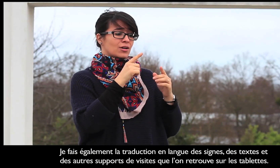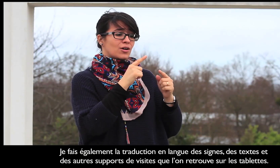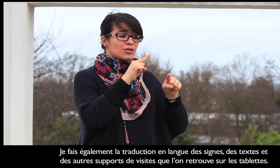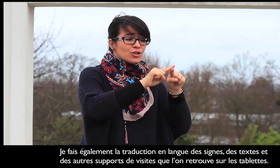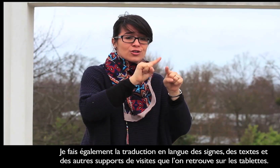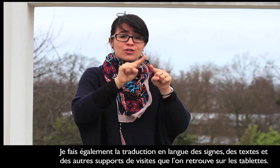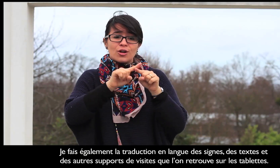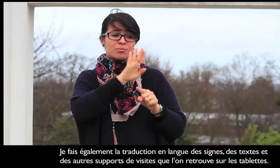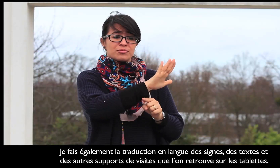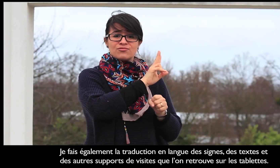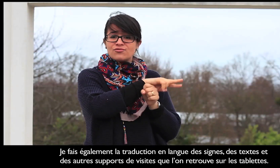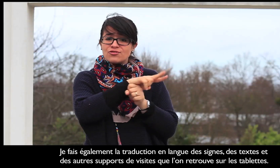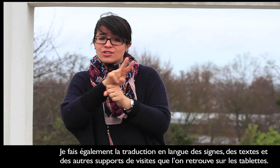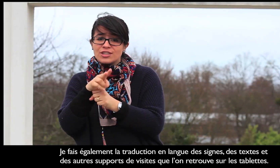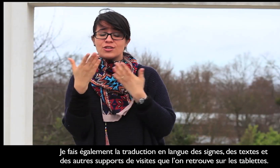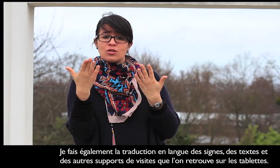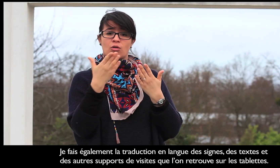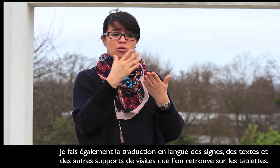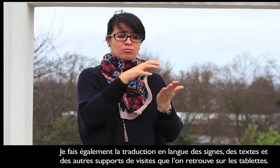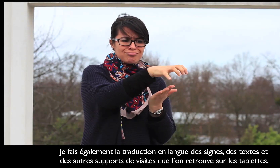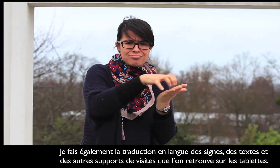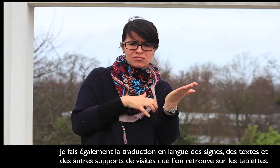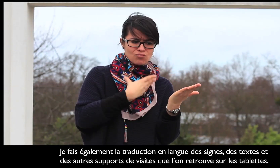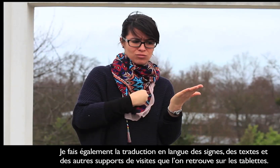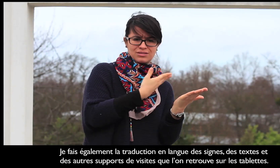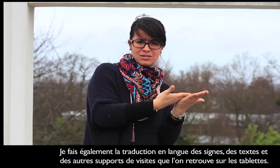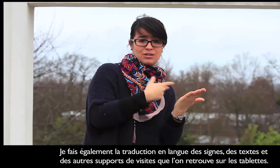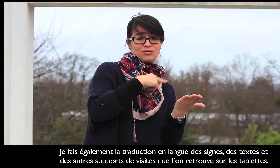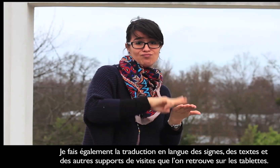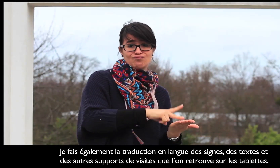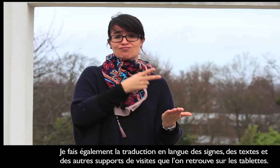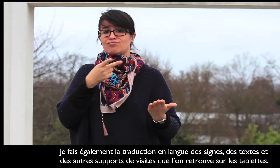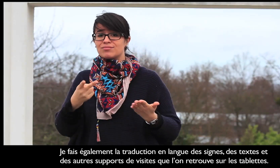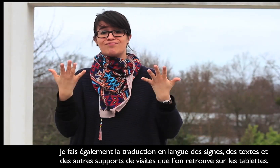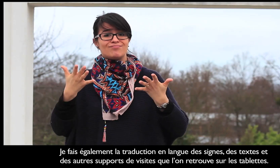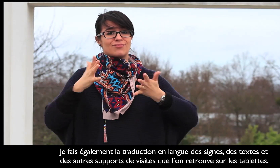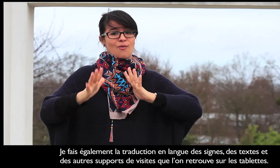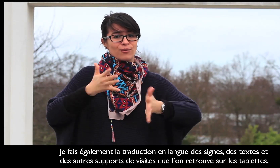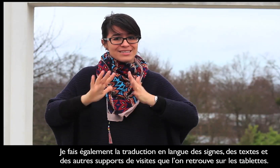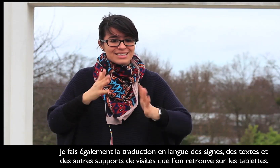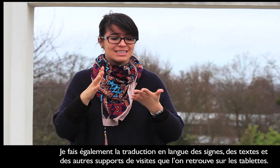également la traduction en langue des signes, des textes et des autres supports de visite que l'on retrouve sur les tablettes.